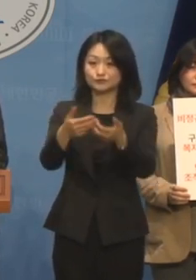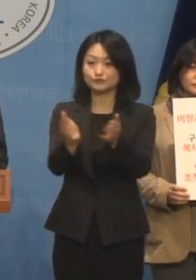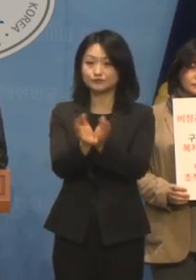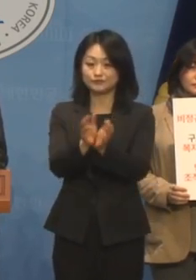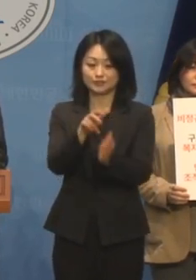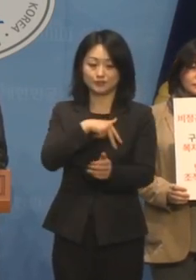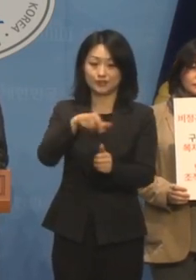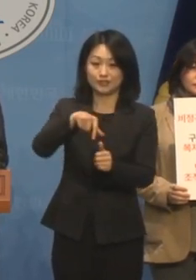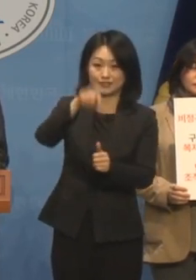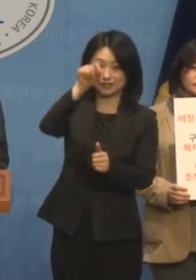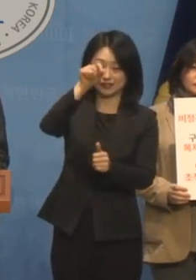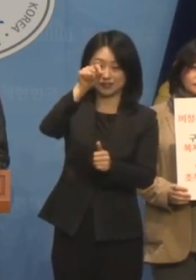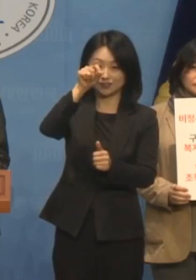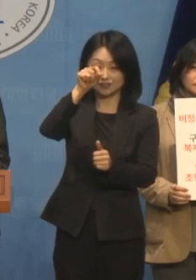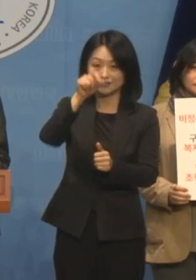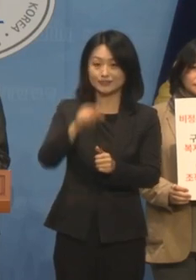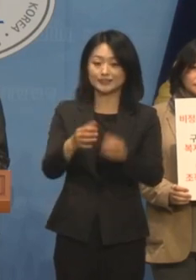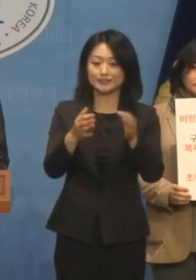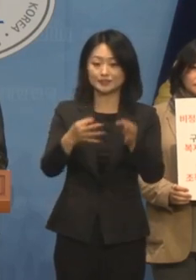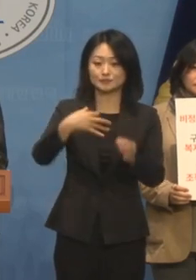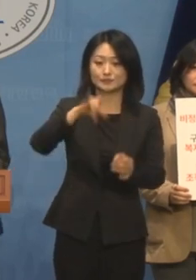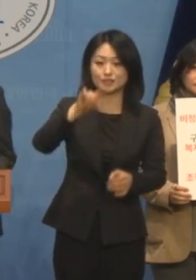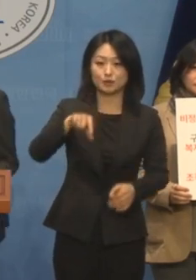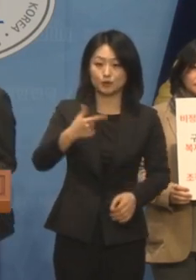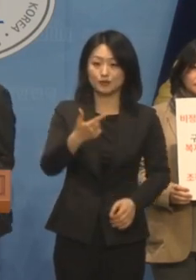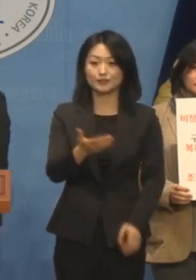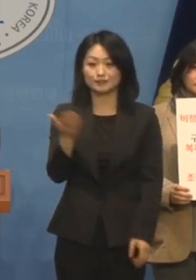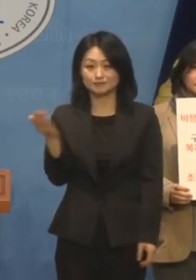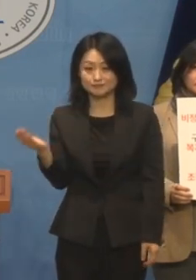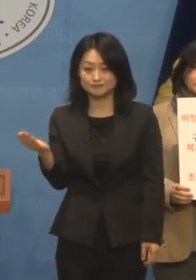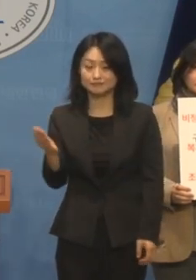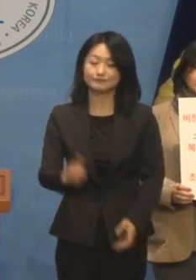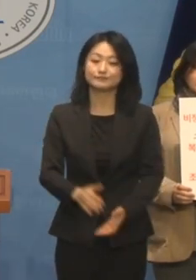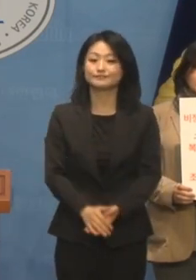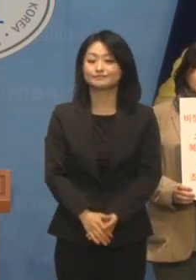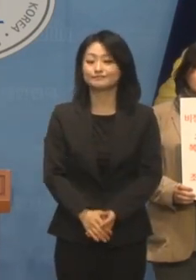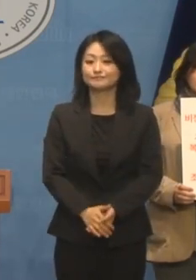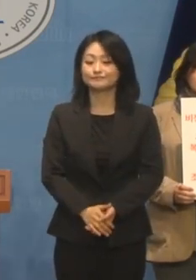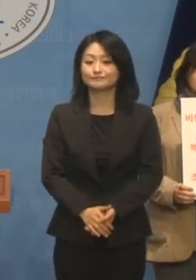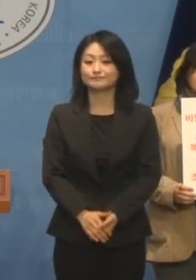김재원 당선인의 지지 발언이 있도록 하겠습니다.